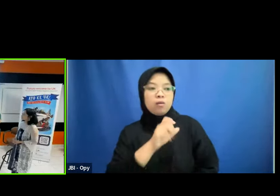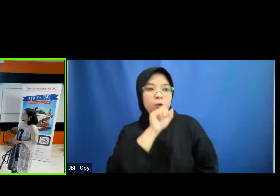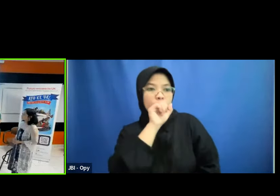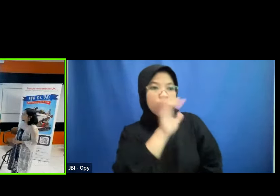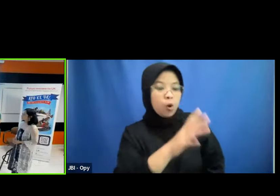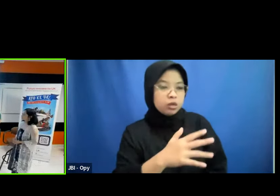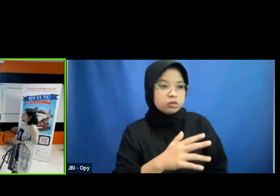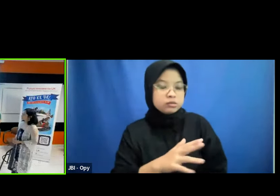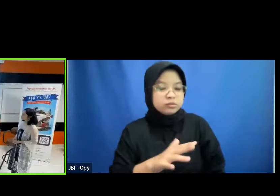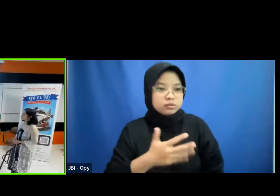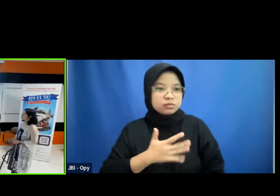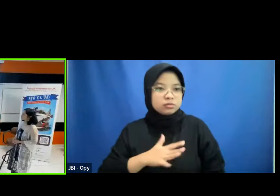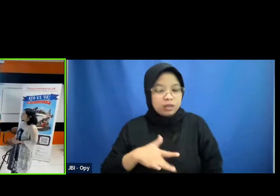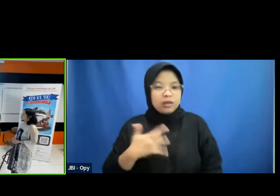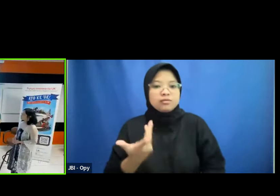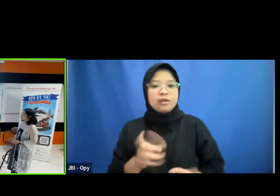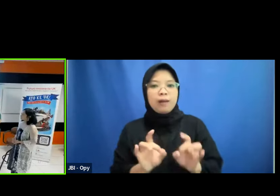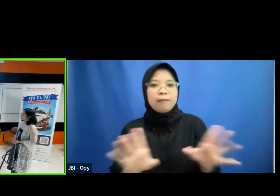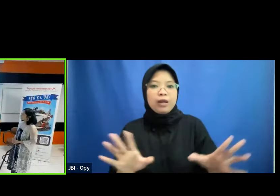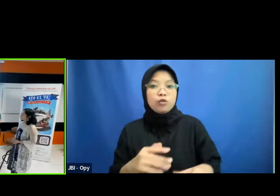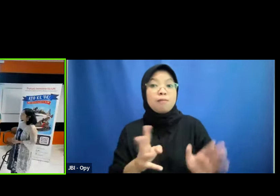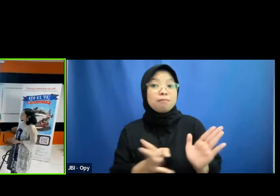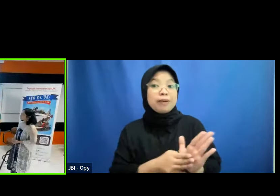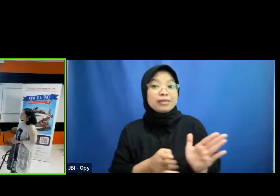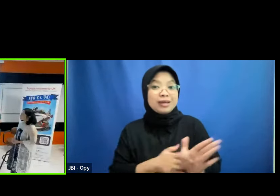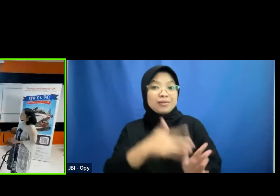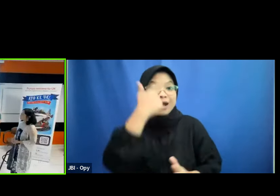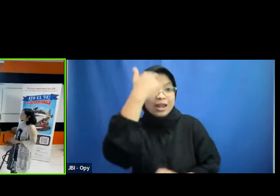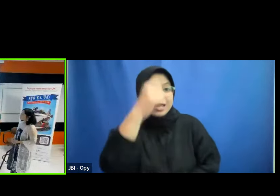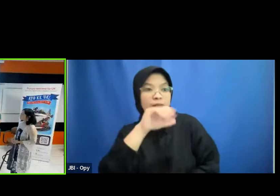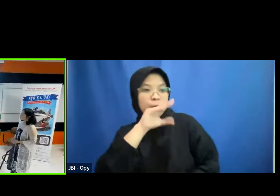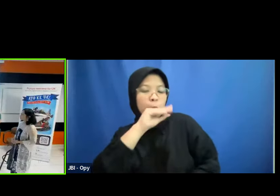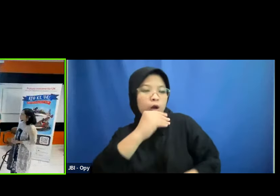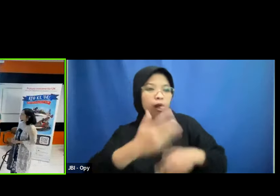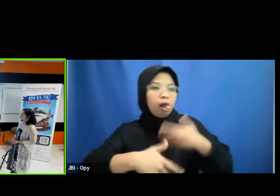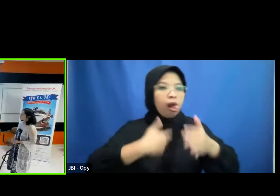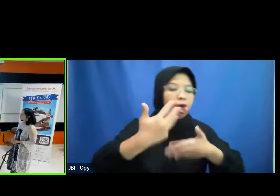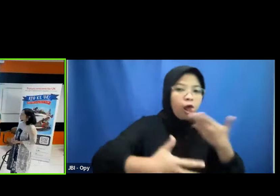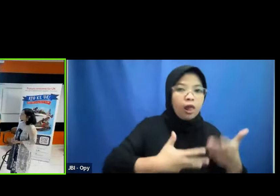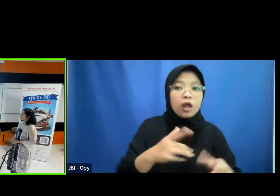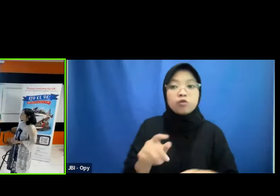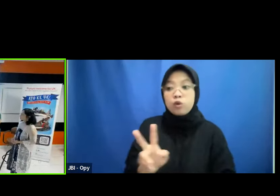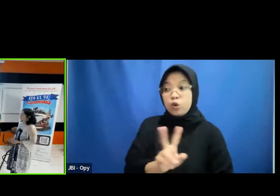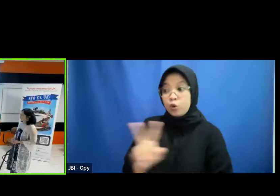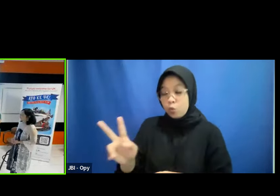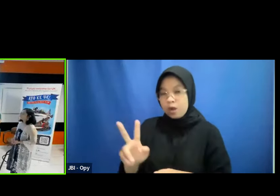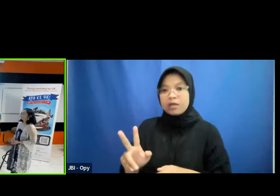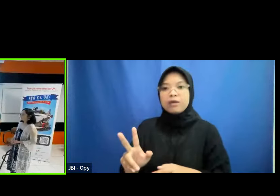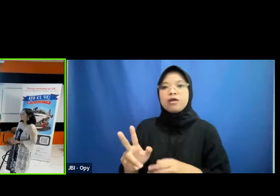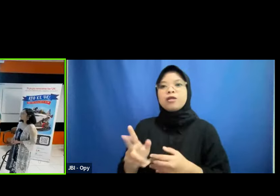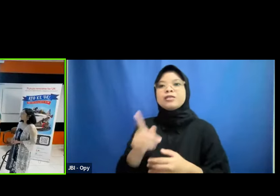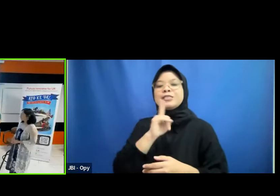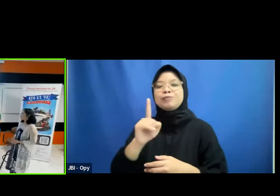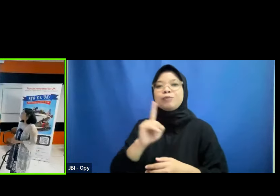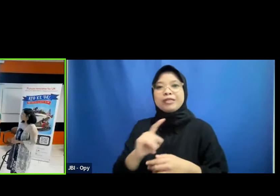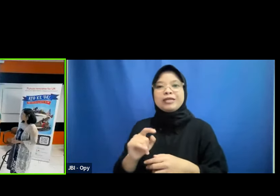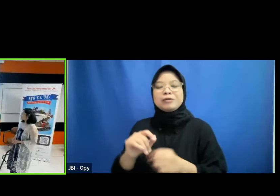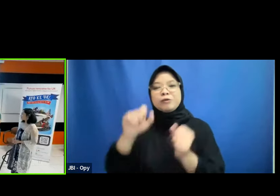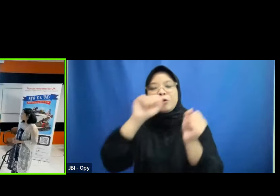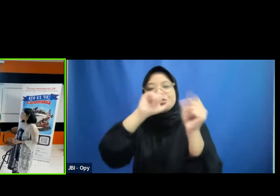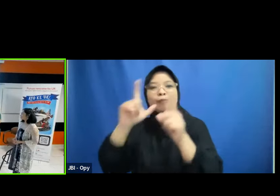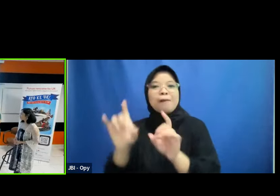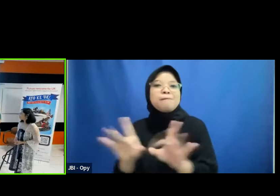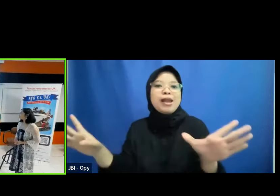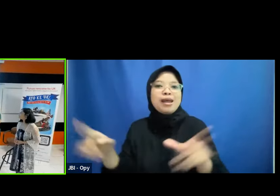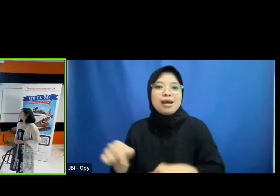sudah beda lagi itu masalah public speaking dan storytelling dan dua-duanya skill set yang berbeda Ya gimana kalau teman-teman yang